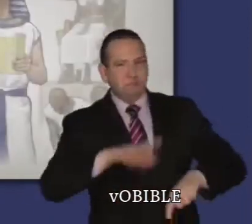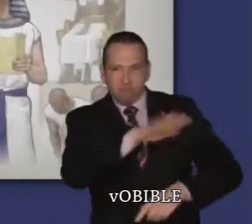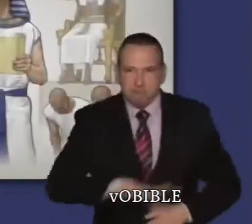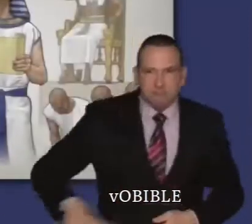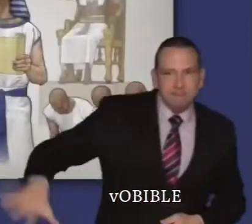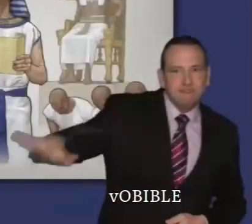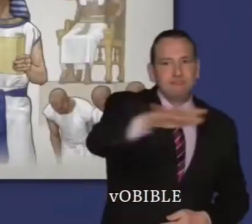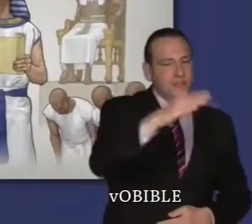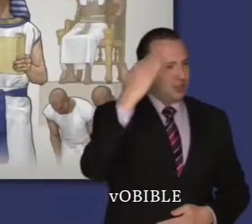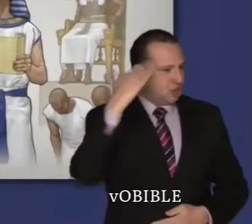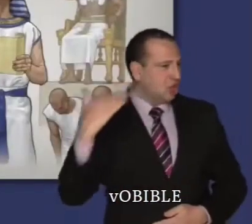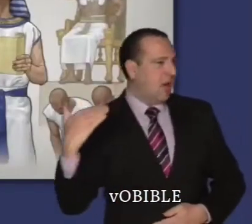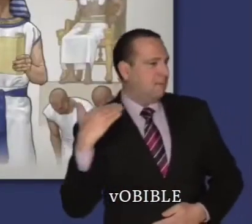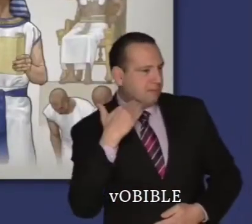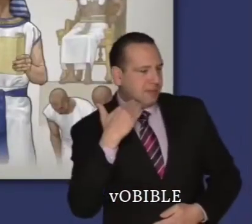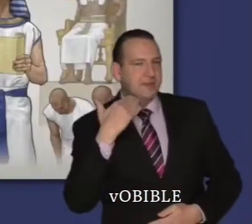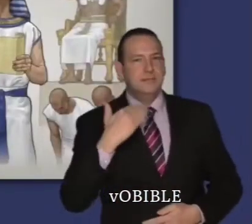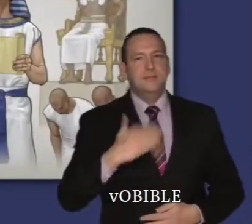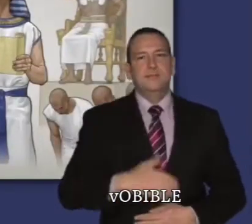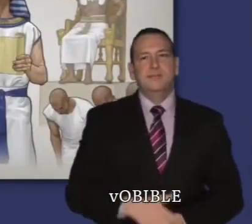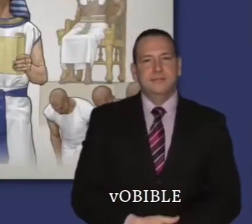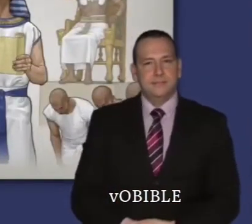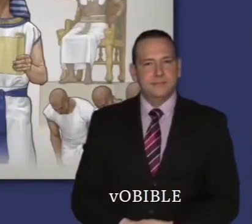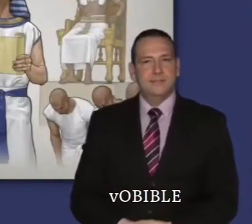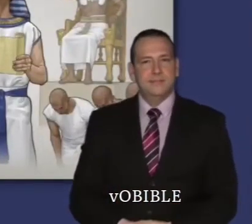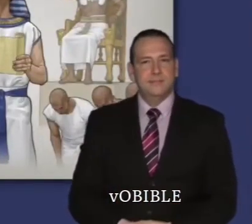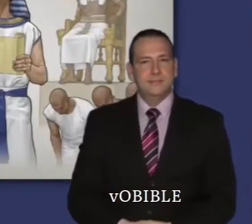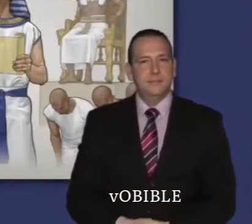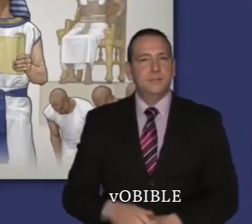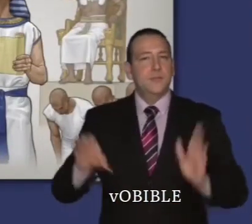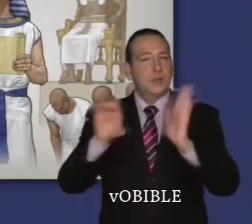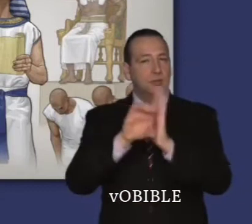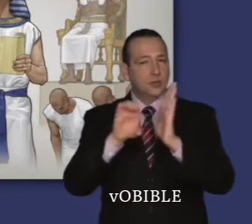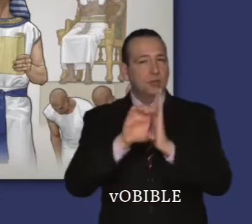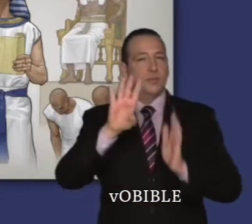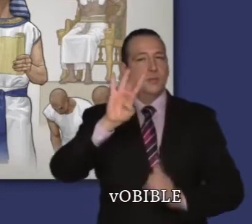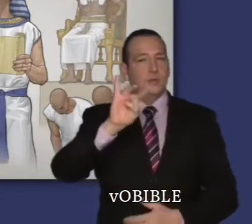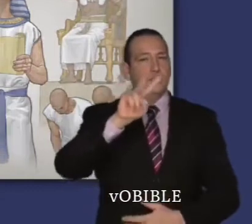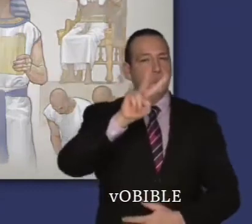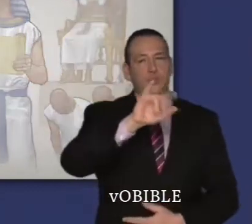est alors libéré et nommé premier ministre de l'Égypte.